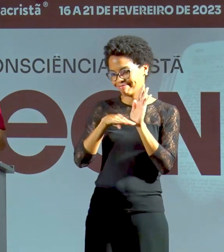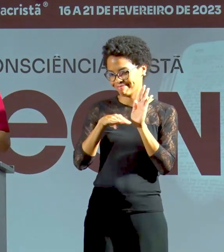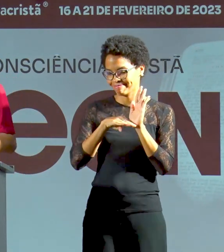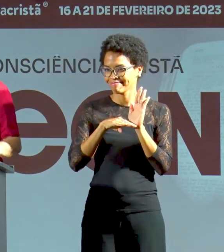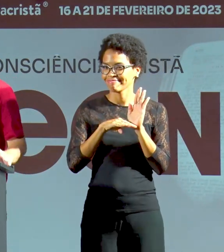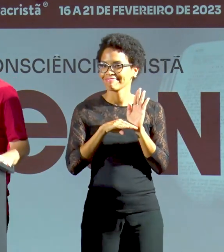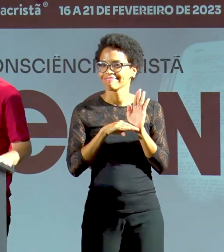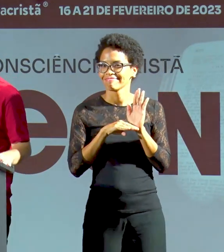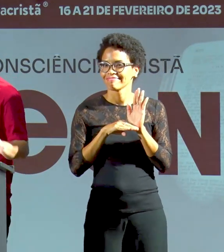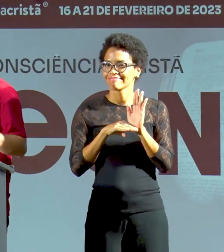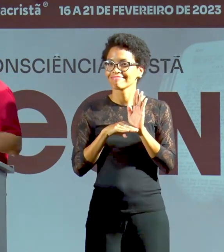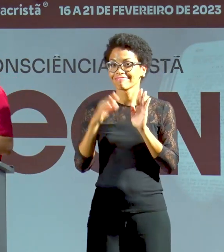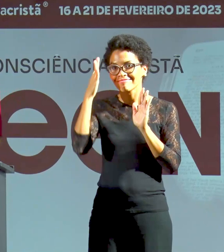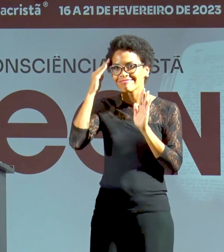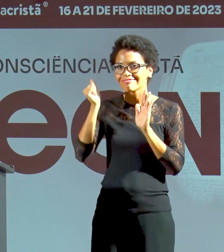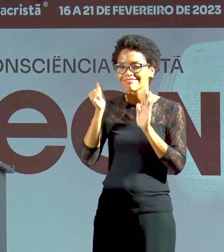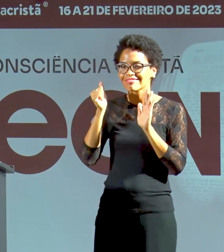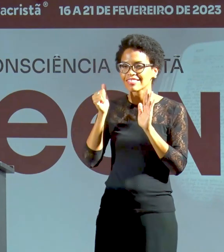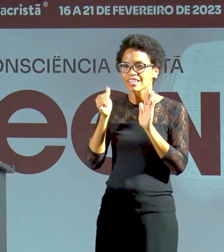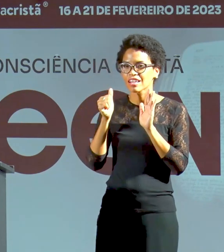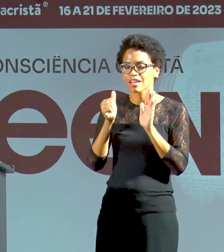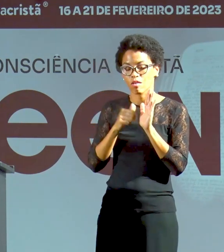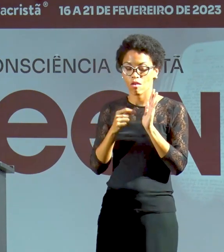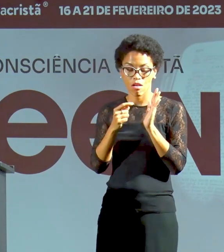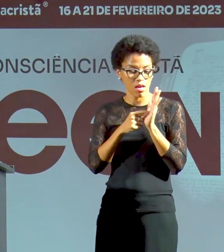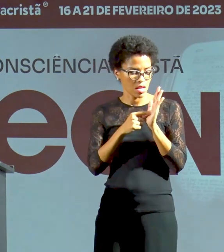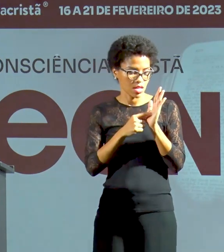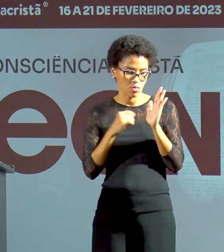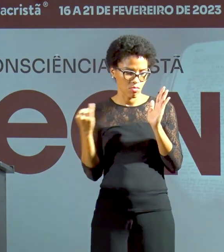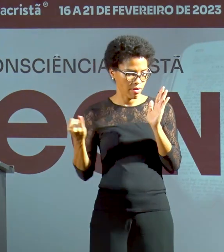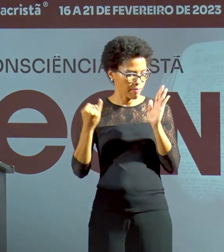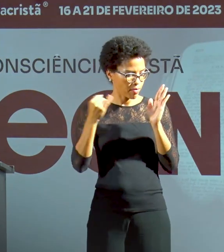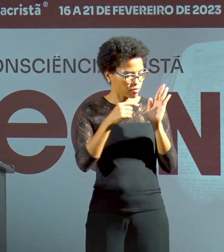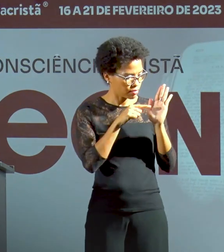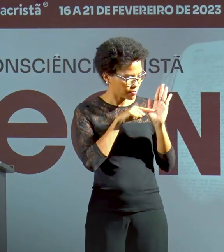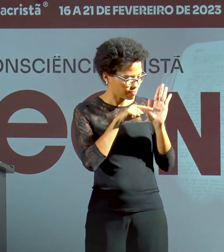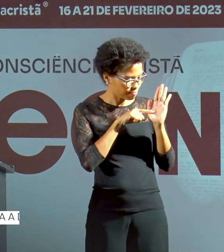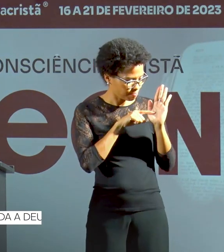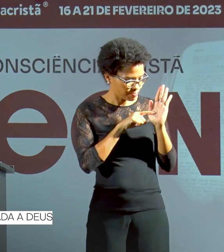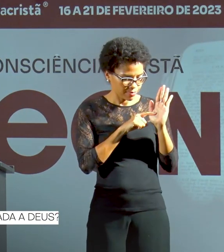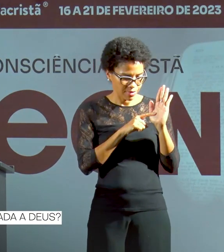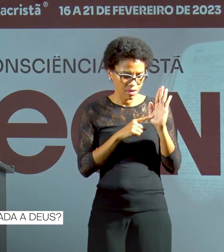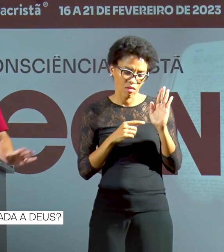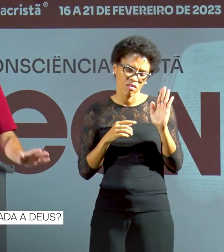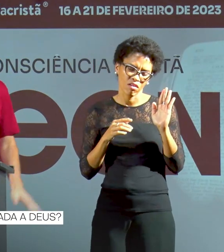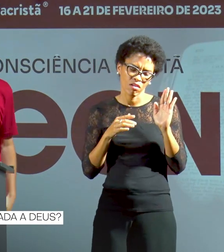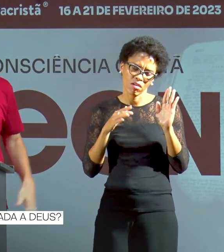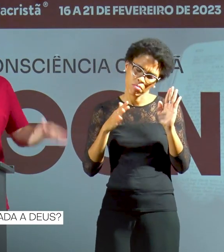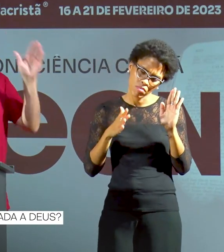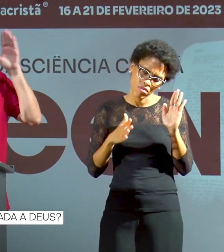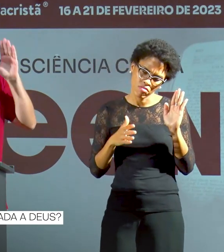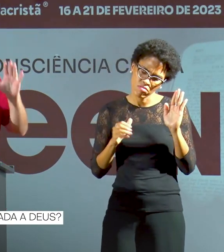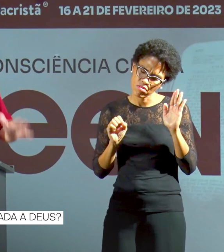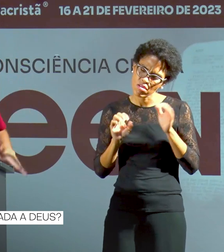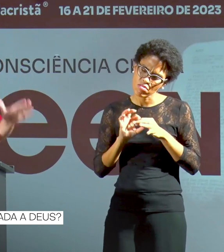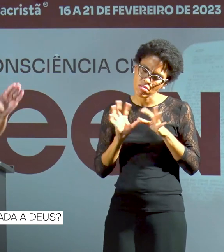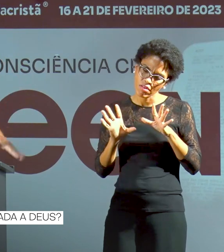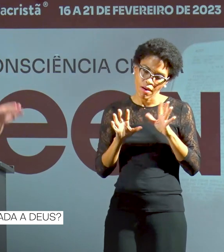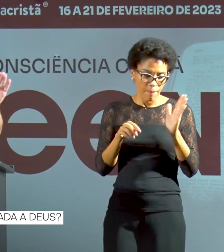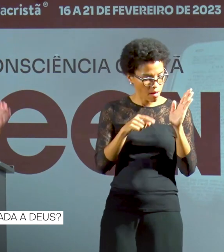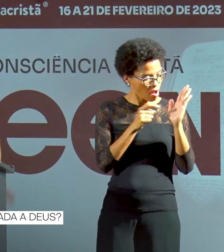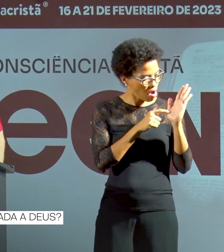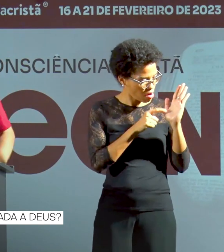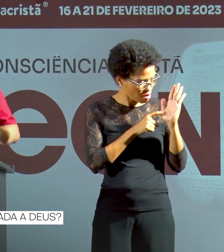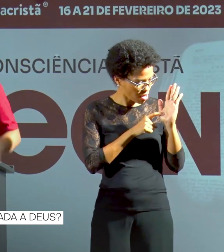Olha eu não abro mão disso ah não abre Não tudo bem pode ser assim e tal mas eu não